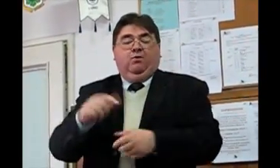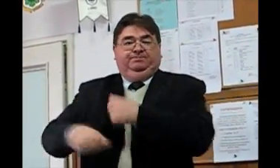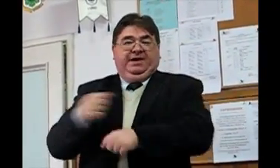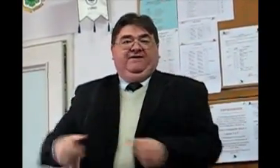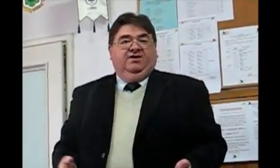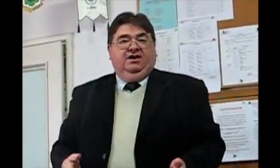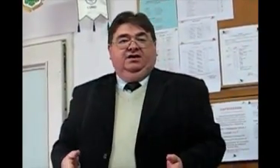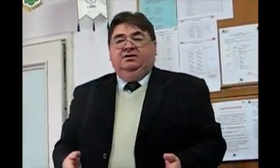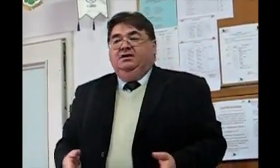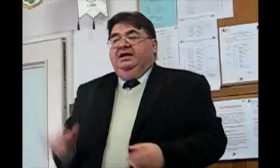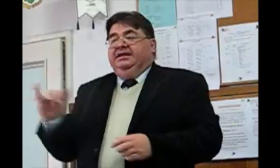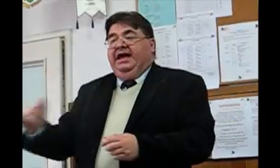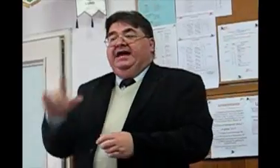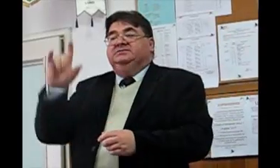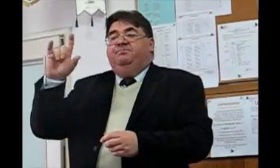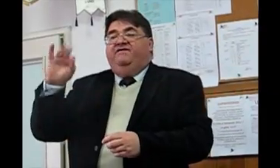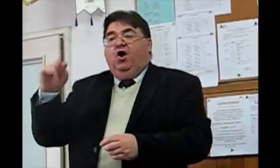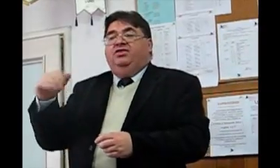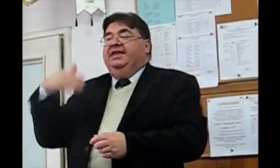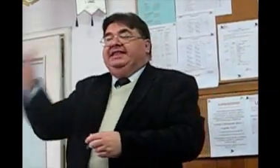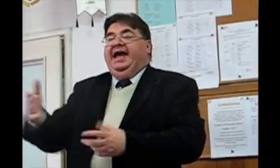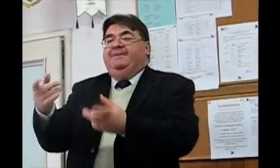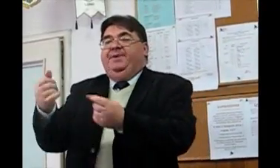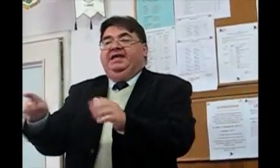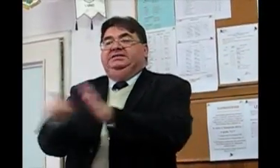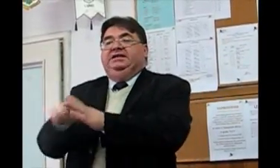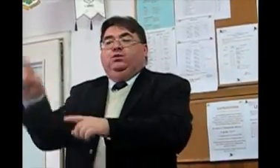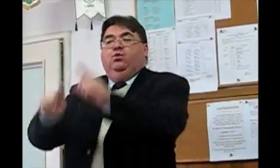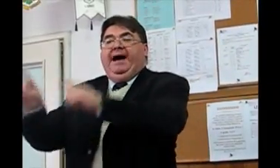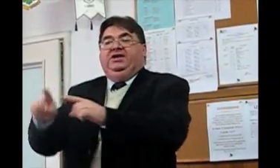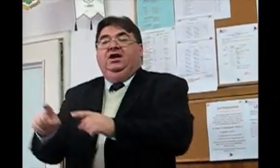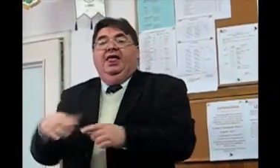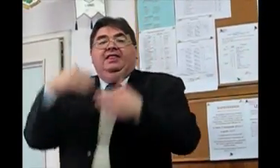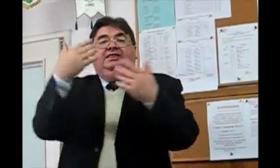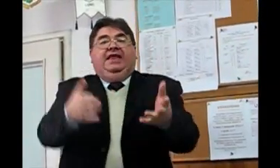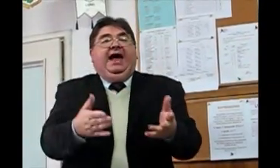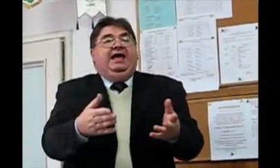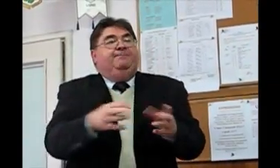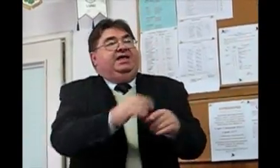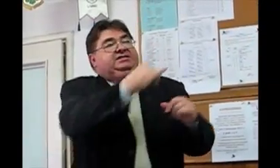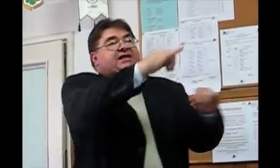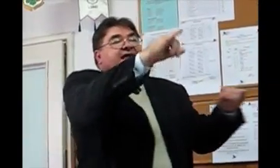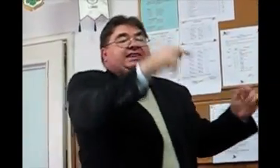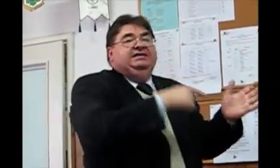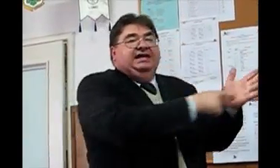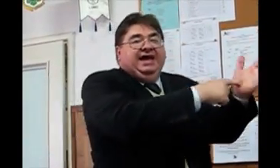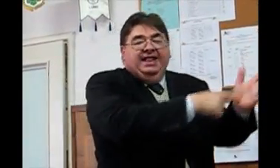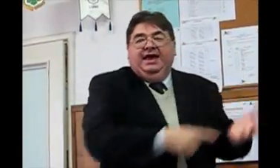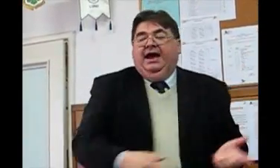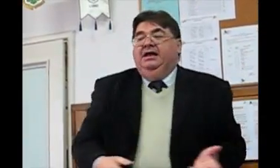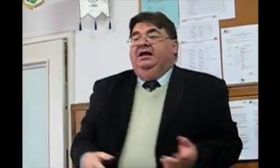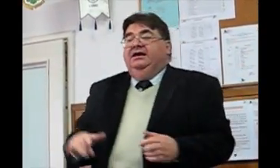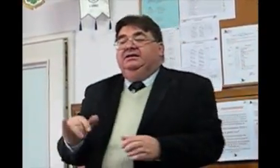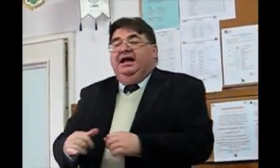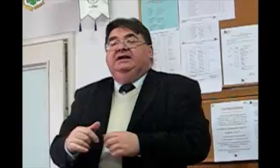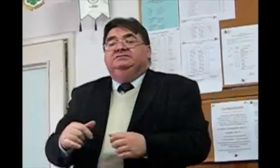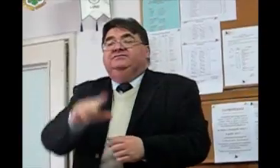ustawa. Teraz on nie daje pieniędzy na tłumaczy. Daje pieniędzy na inne zadania. I teraz wszyscy